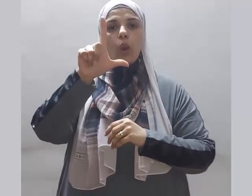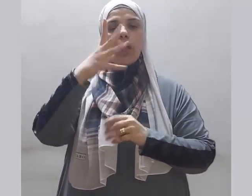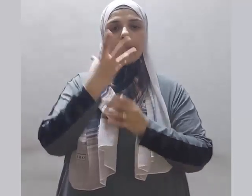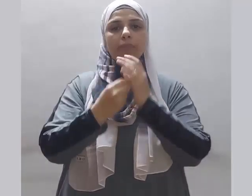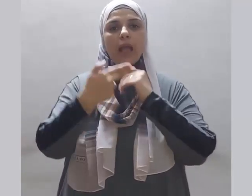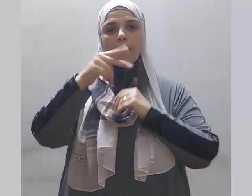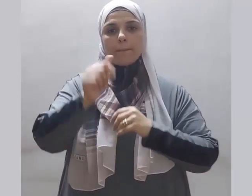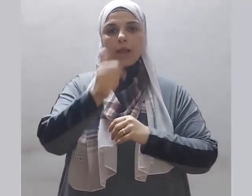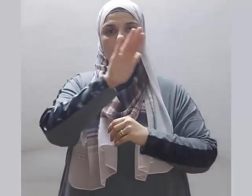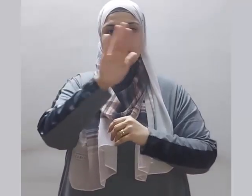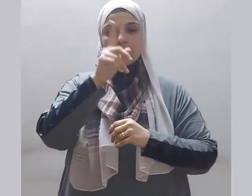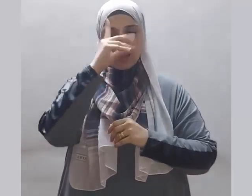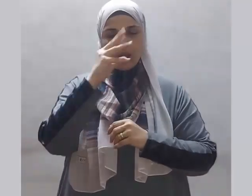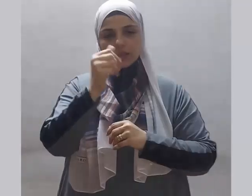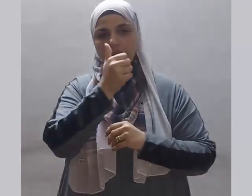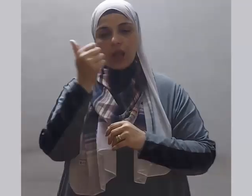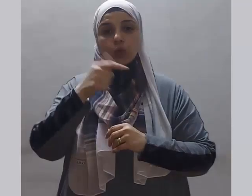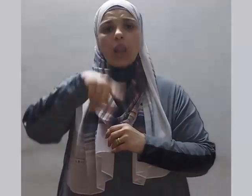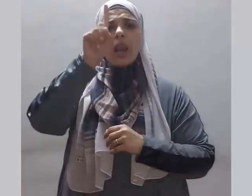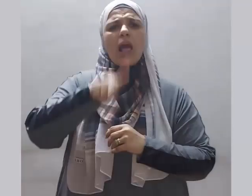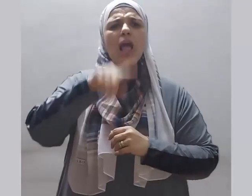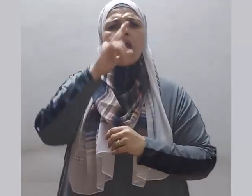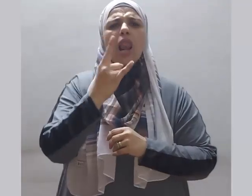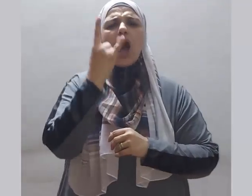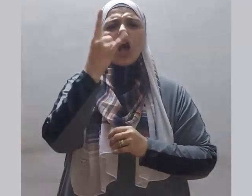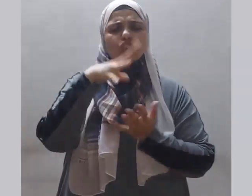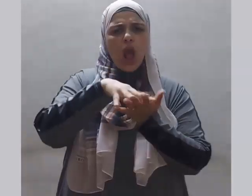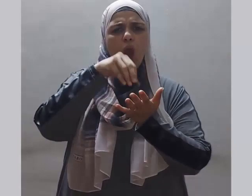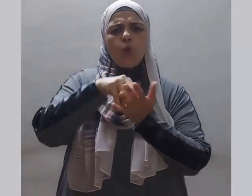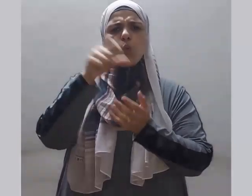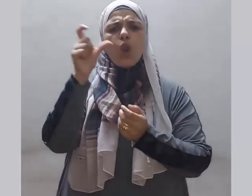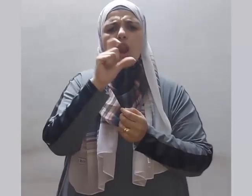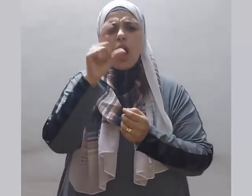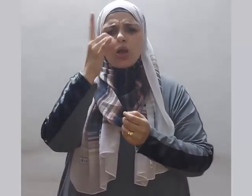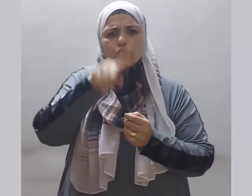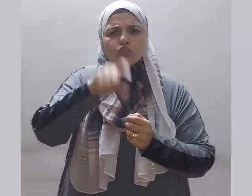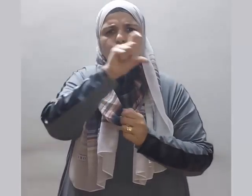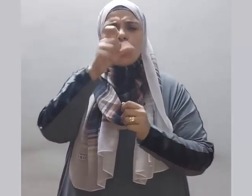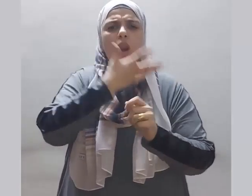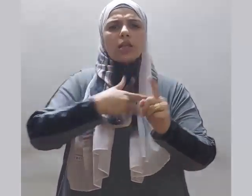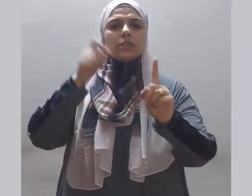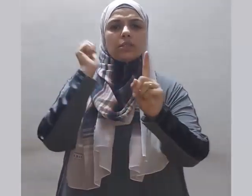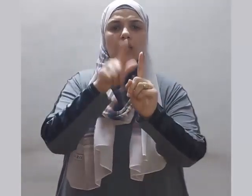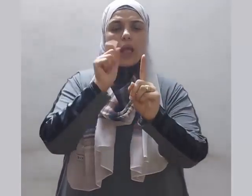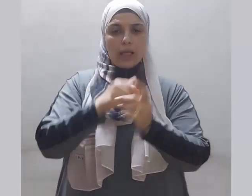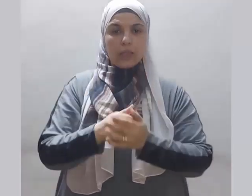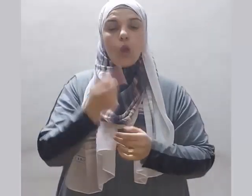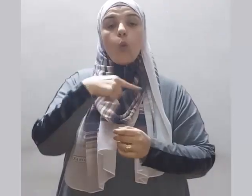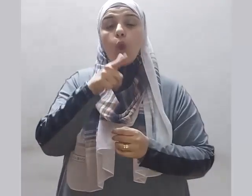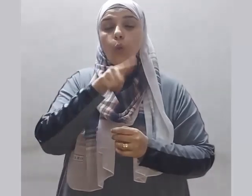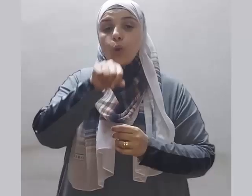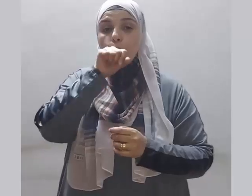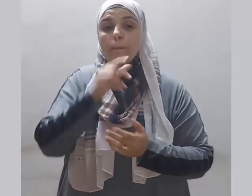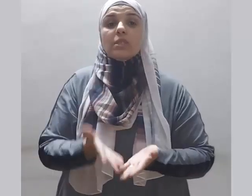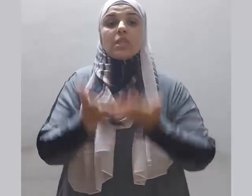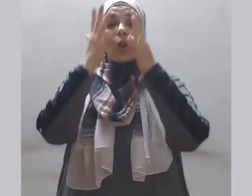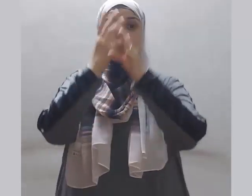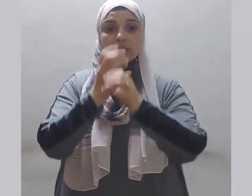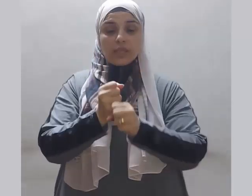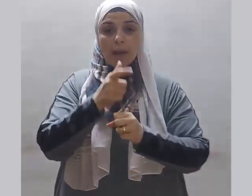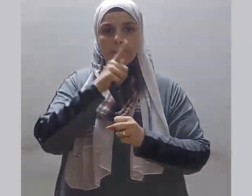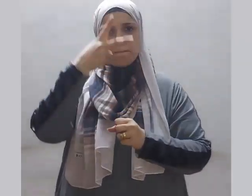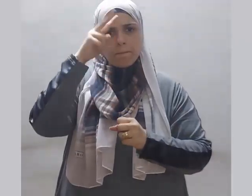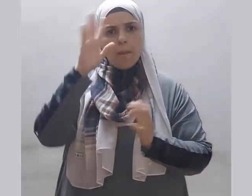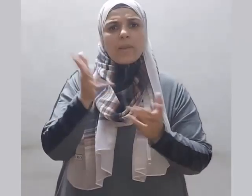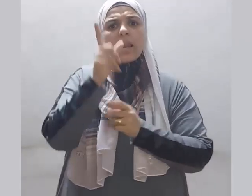الله عنهما هي ليالي العشر الاول من ذي الحجه ويقول نبينا صلى الله عليه وسلم